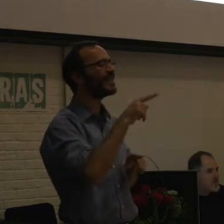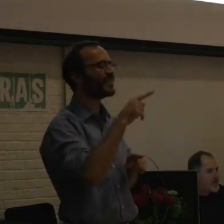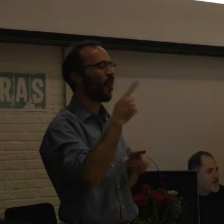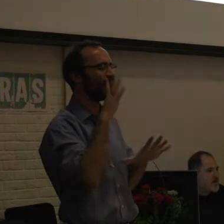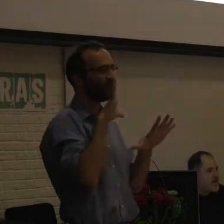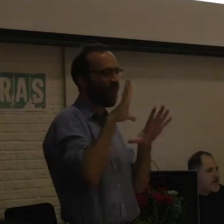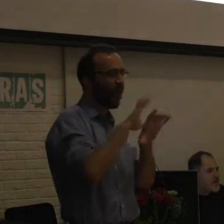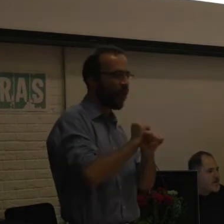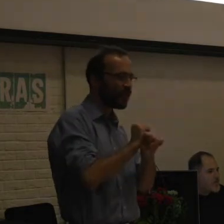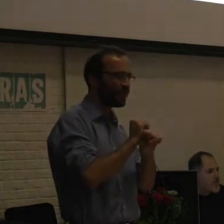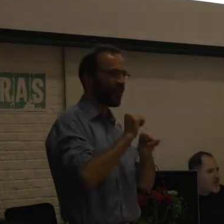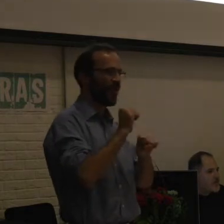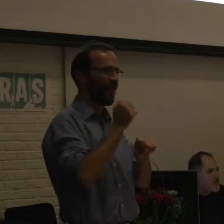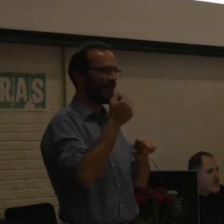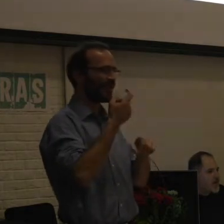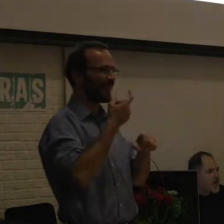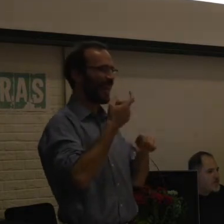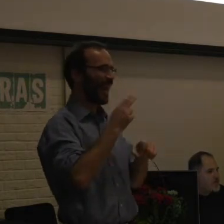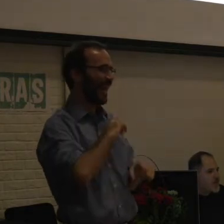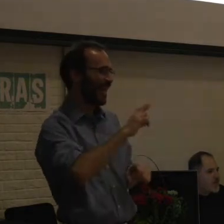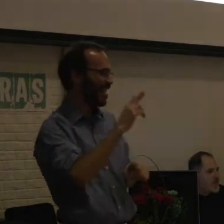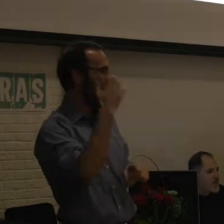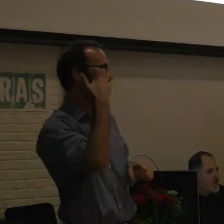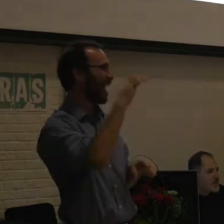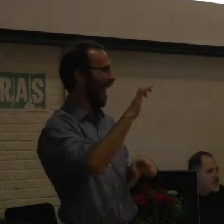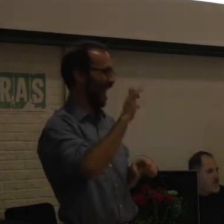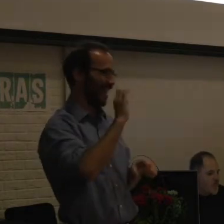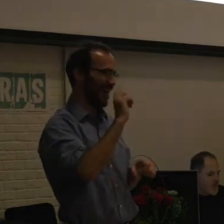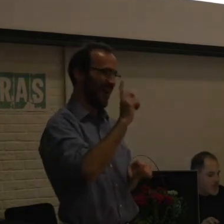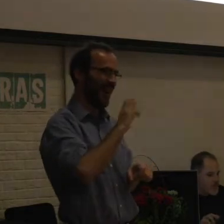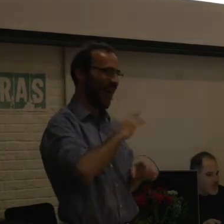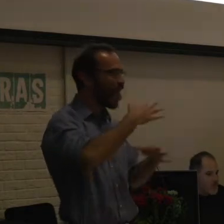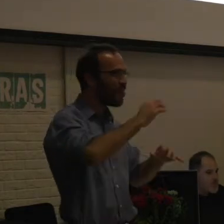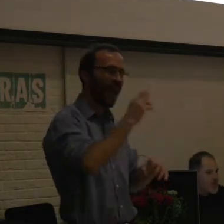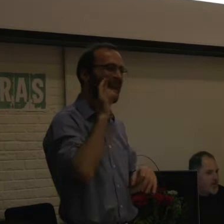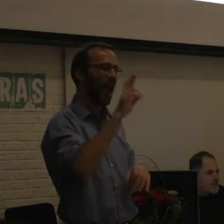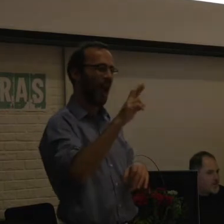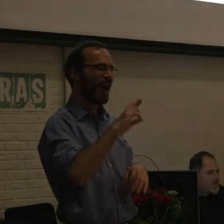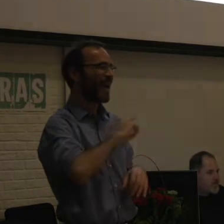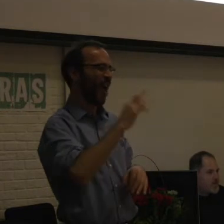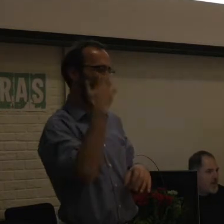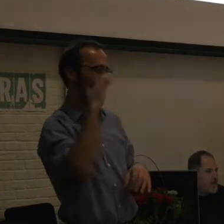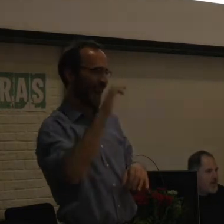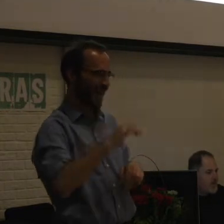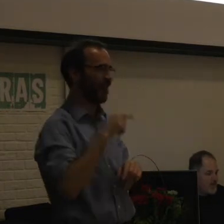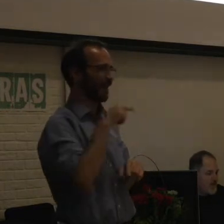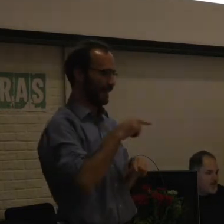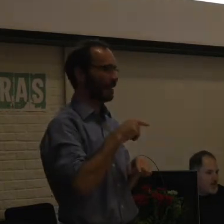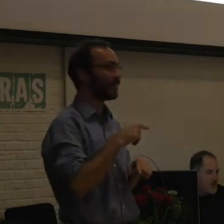Blavatsky y que tuvo algunos adeptos aquí en Madrid. Bueno, no he dicho, la revista Sofía fue la primera revista